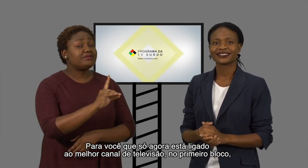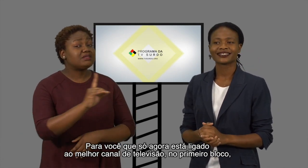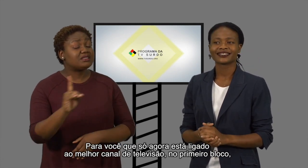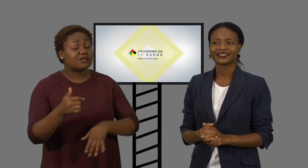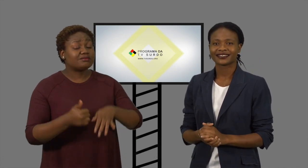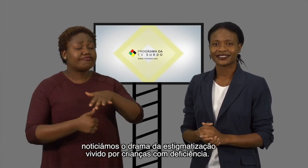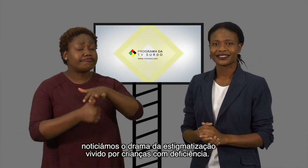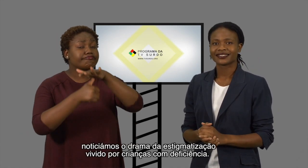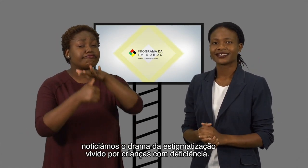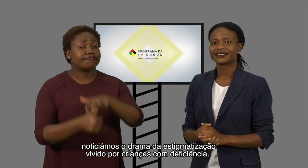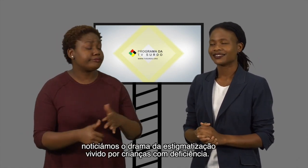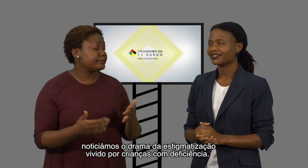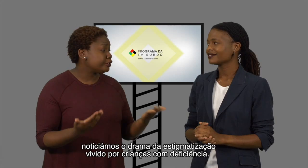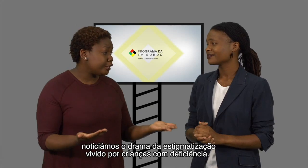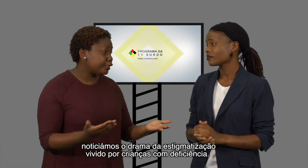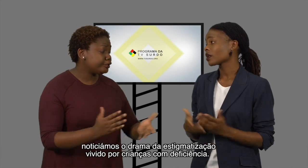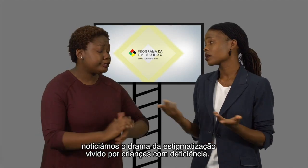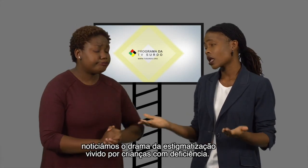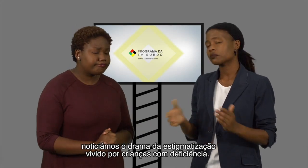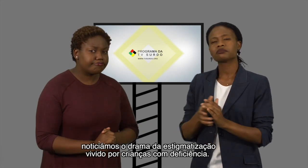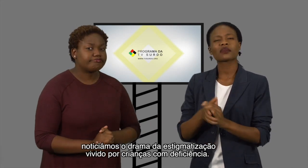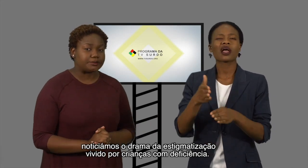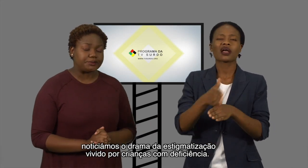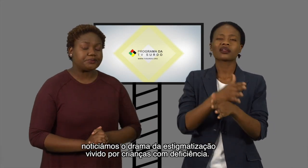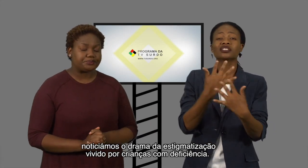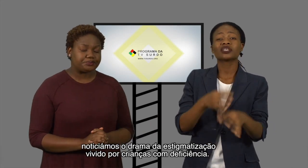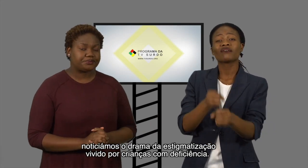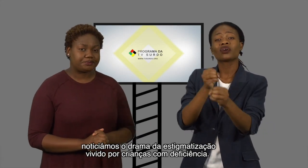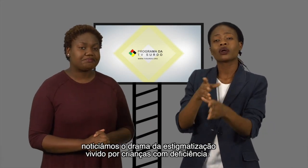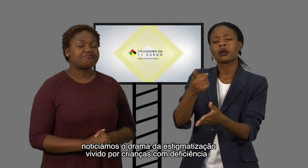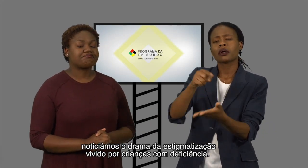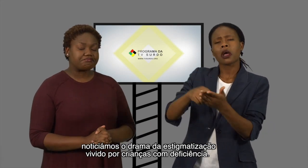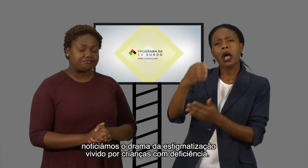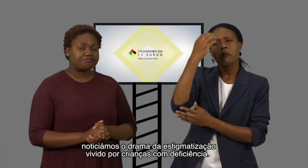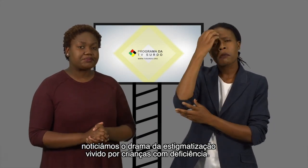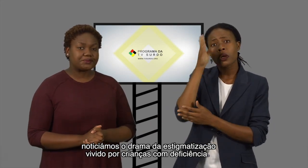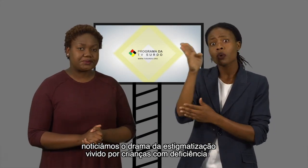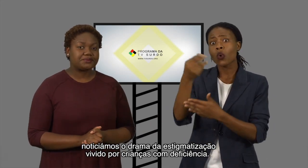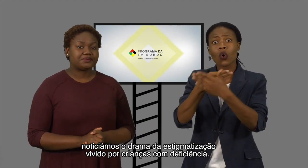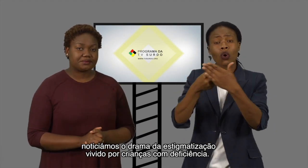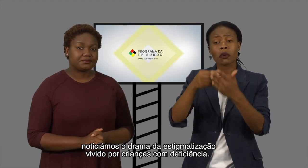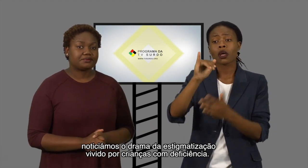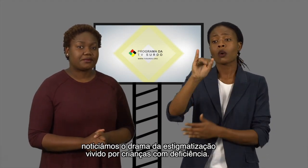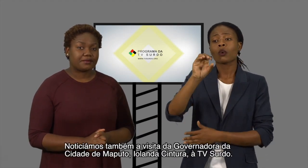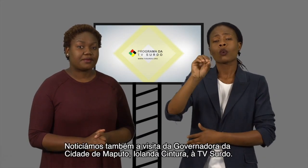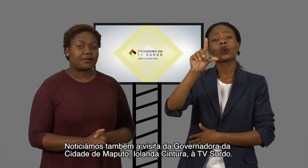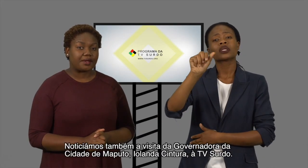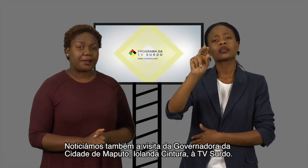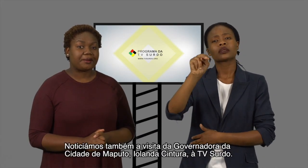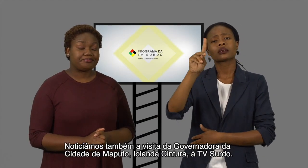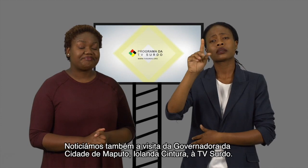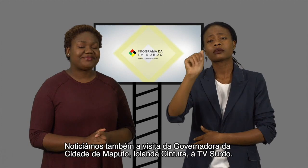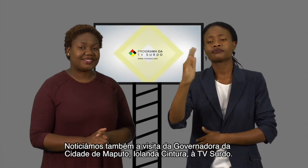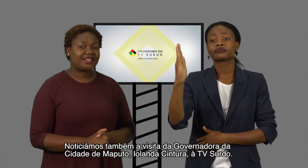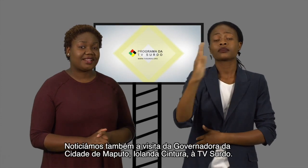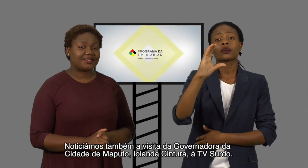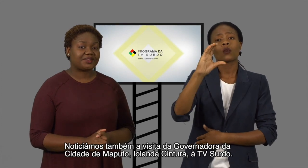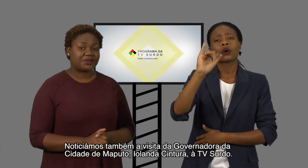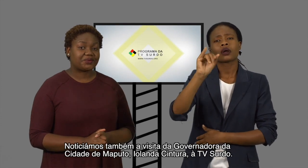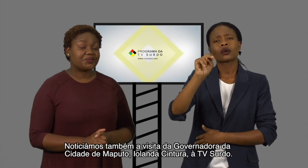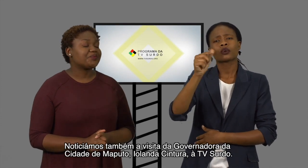no primeiro bloco, noticiamos o drama da estigmatização vivido por crianças com deficiência. Noticiamos